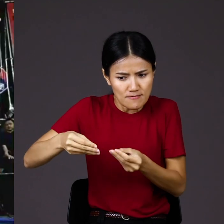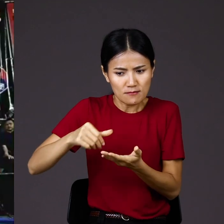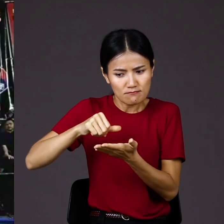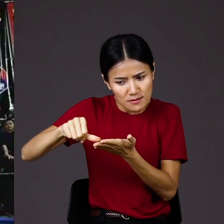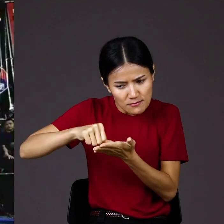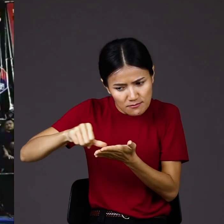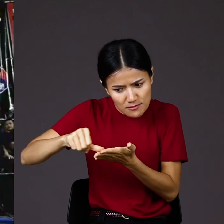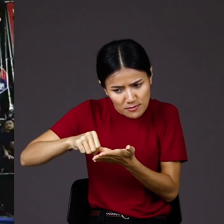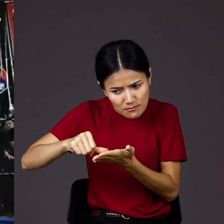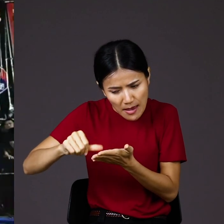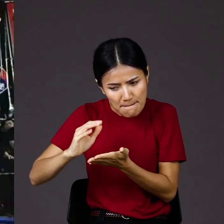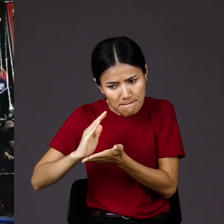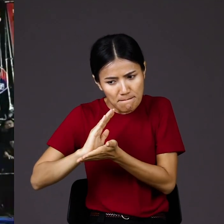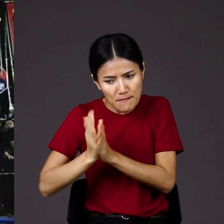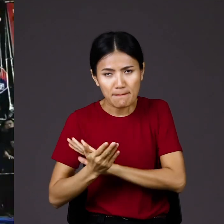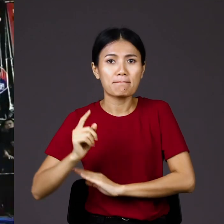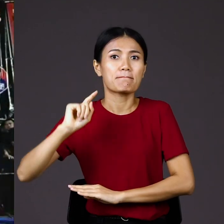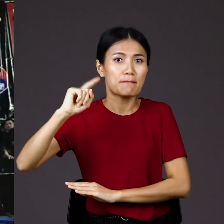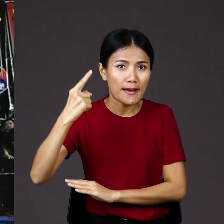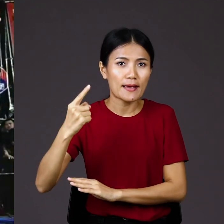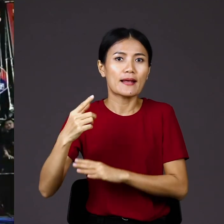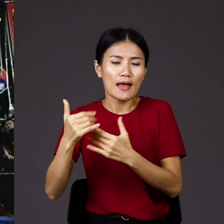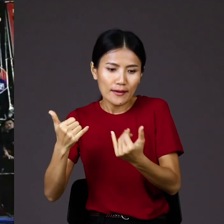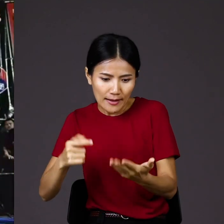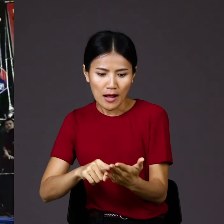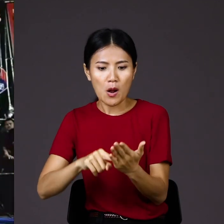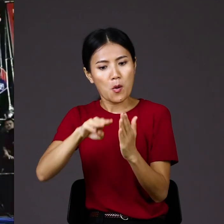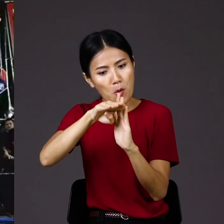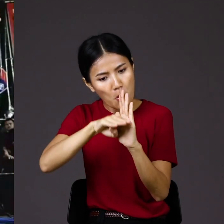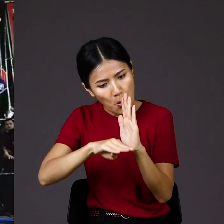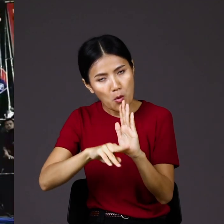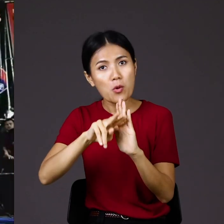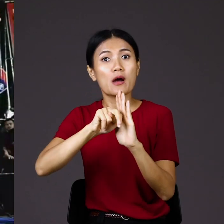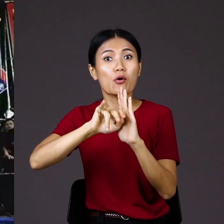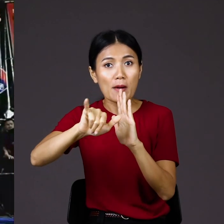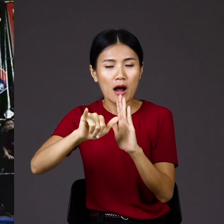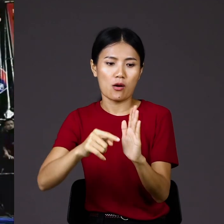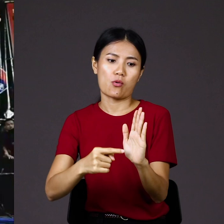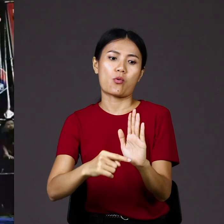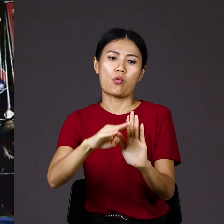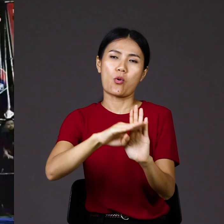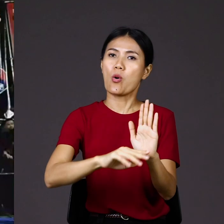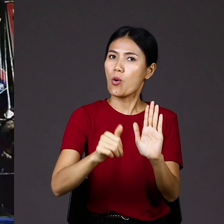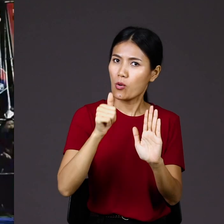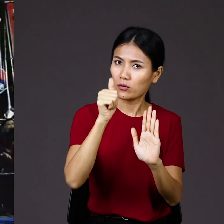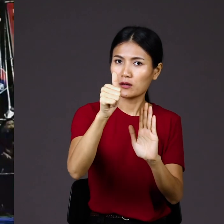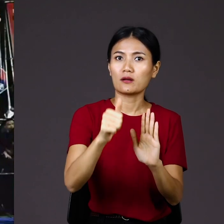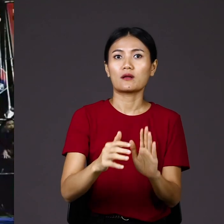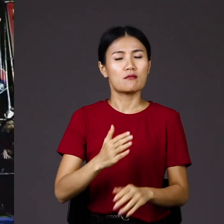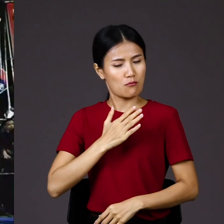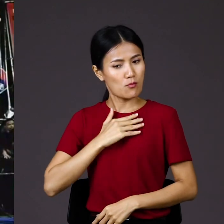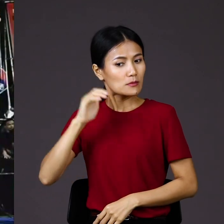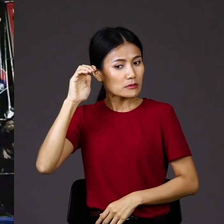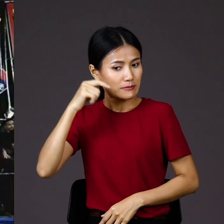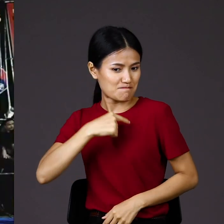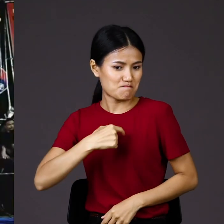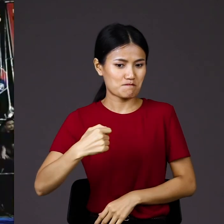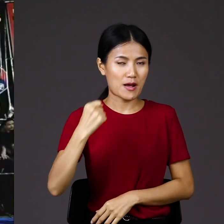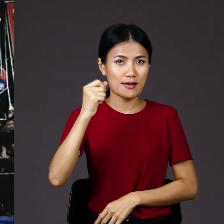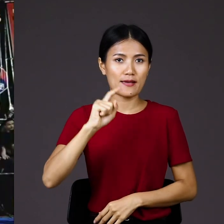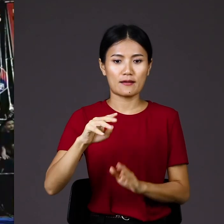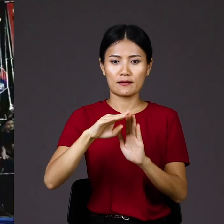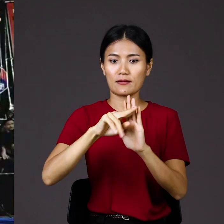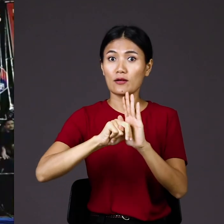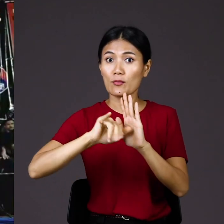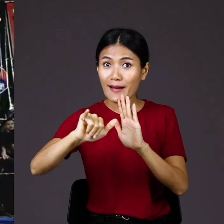ได้นโยบายสิ่งที่เรานำเสนอให้กับประชาชนผมจึงเชื่อมั่นว่าสิ่งที่เรานำเสนอเป็นสิ่งที่ดี